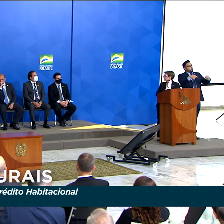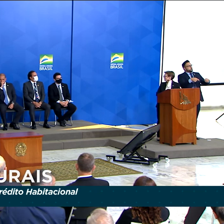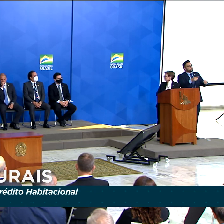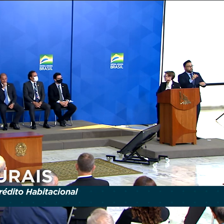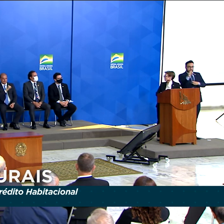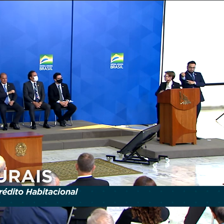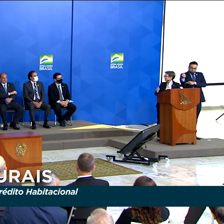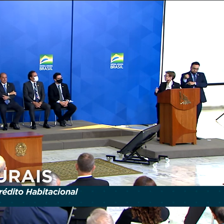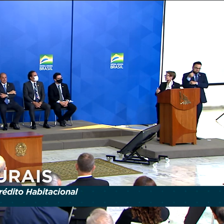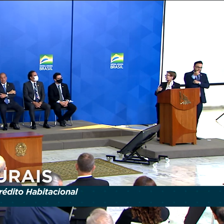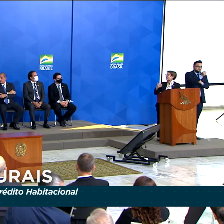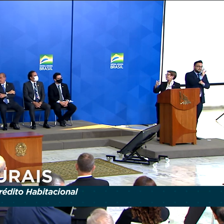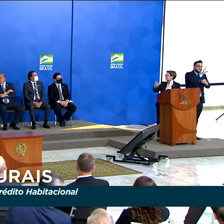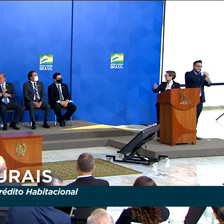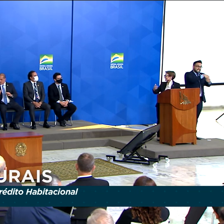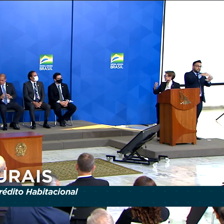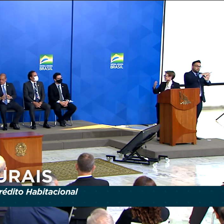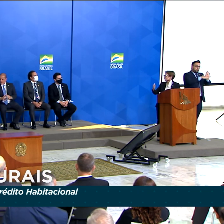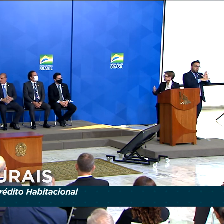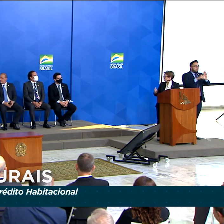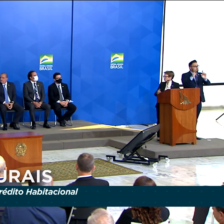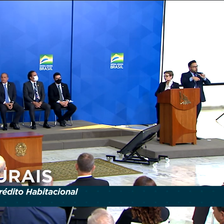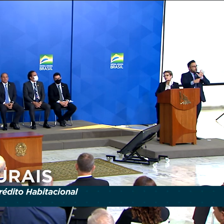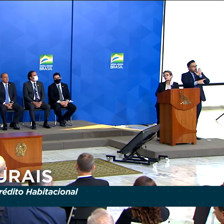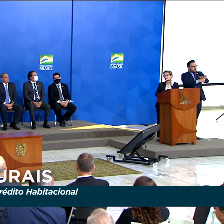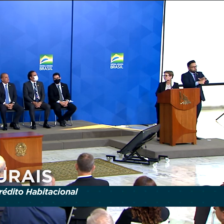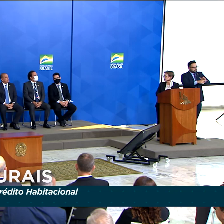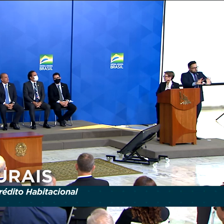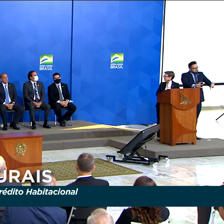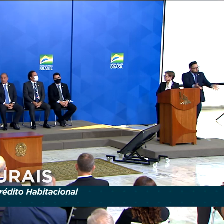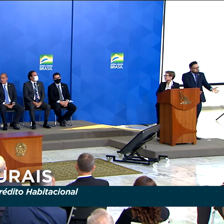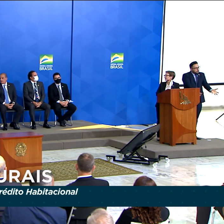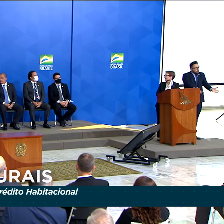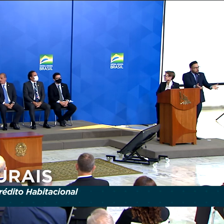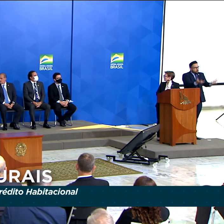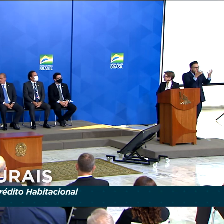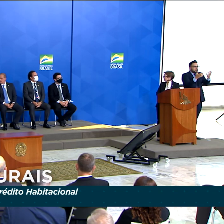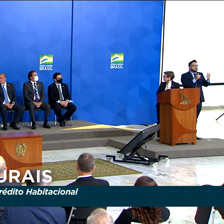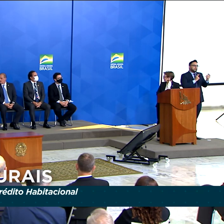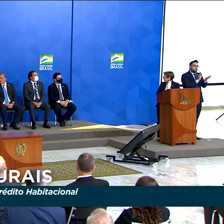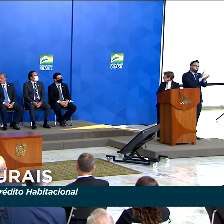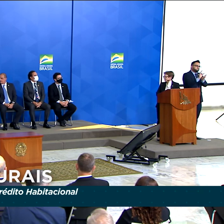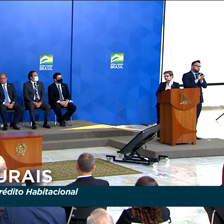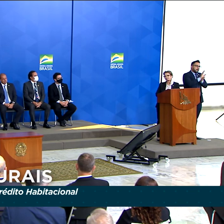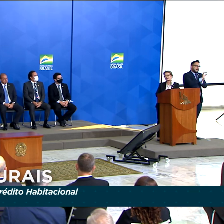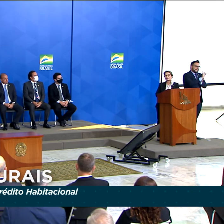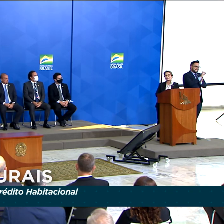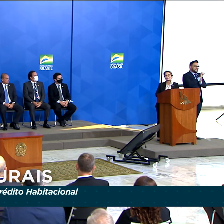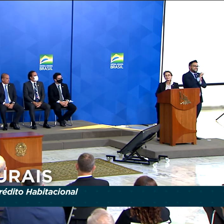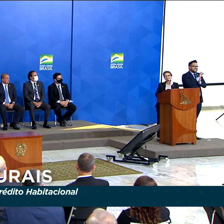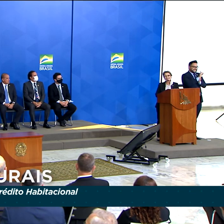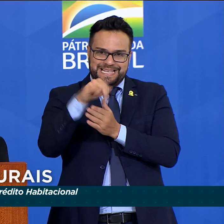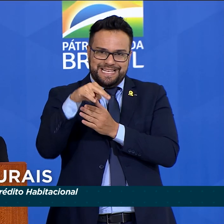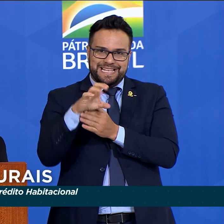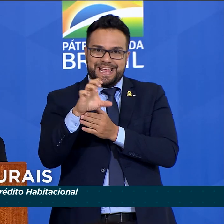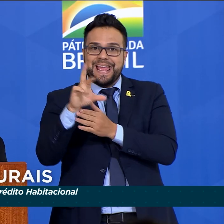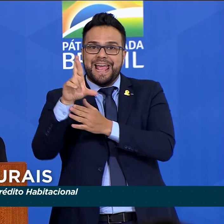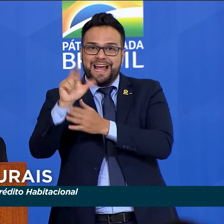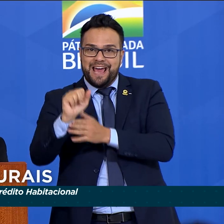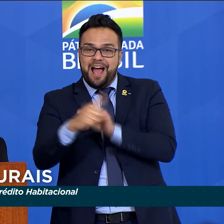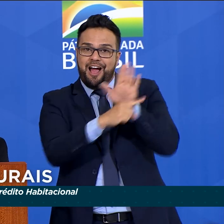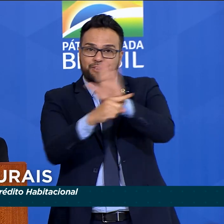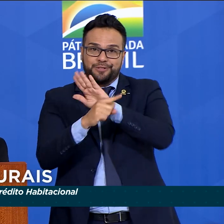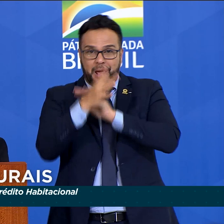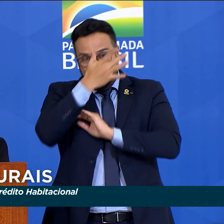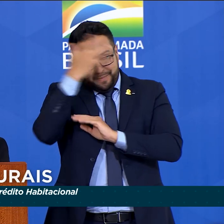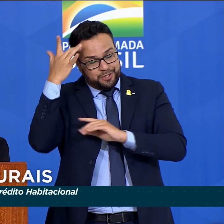nesse programa. Você pode alavancar esse fundo do INCRA para residências rurais, né? Que traz